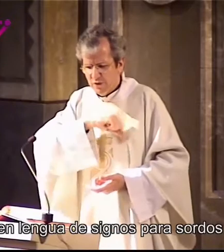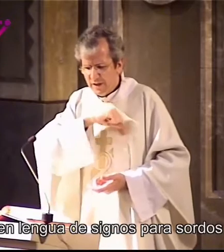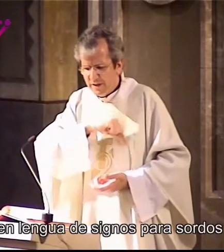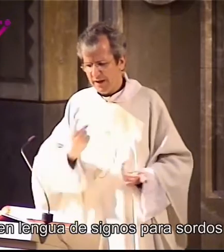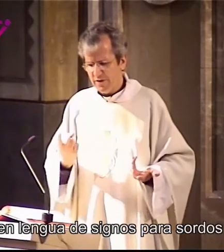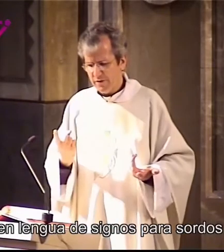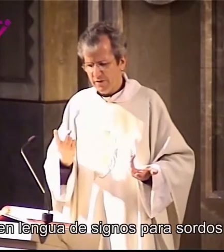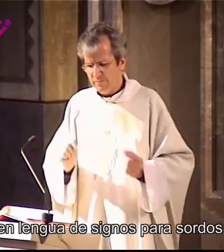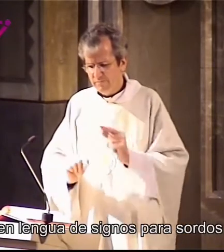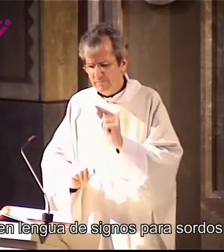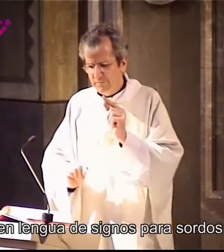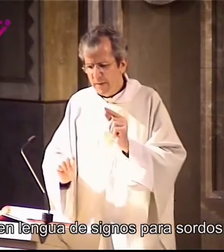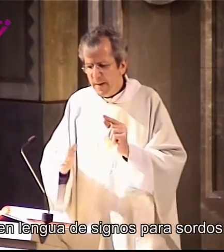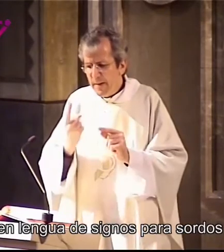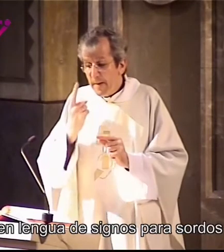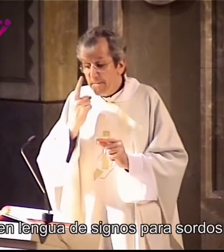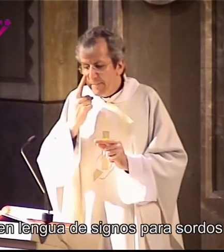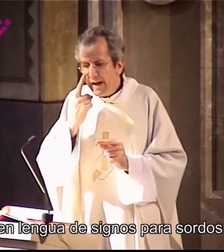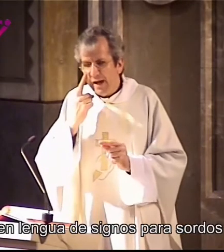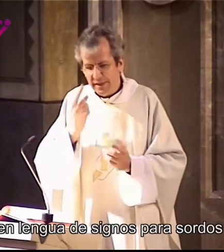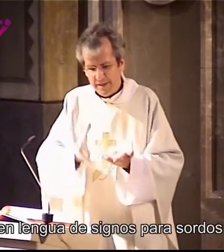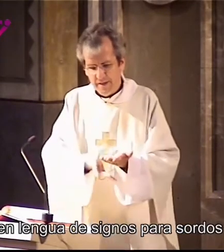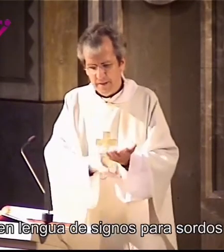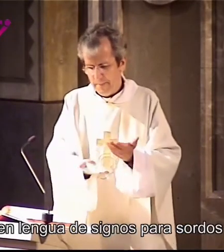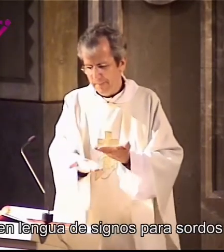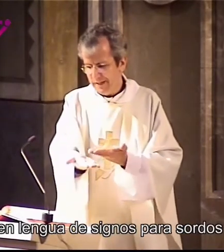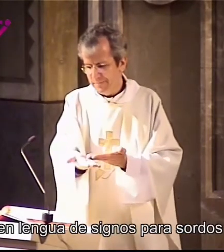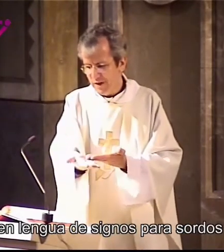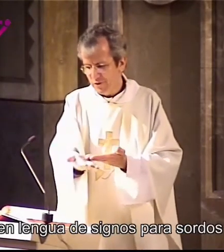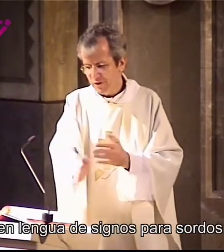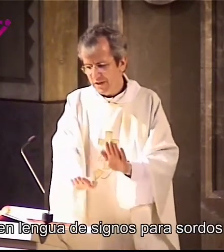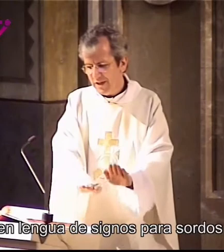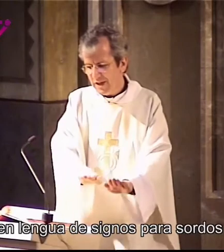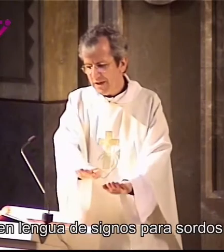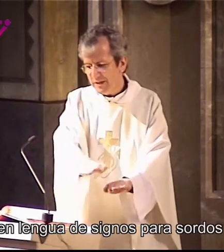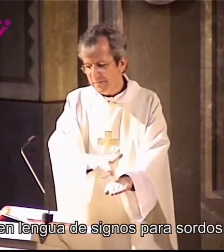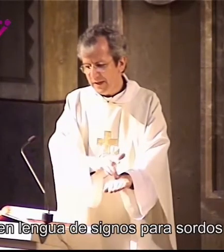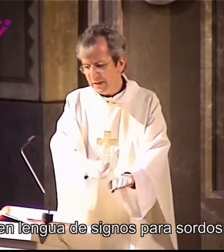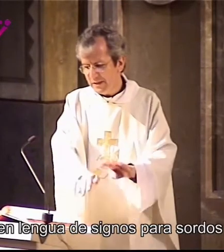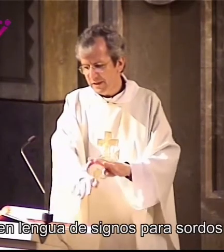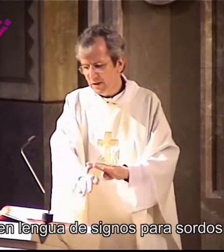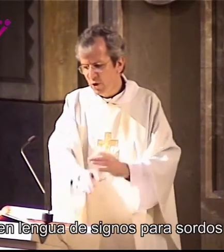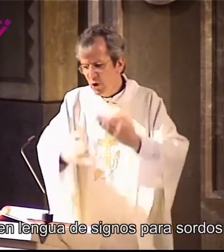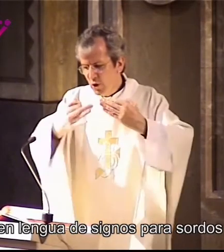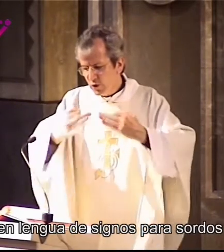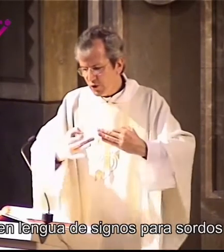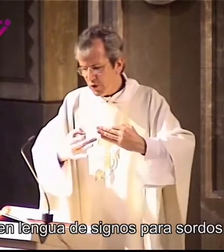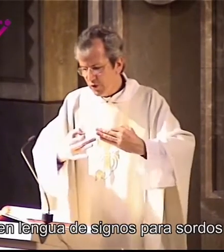interior? Mirad mis manos y mis pies. Soy yo